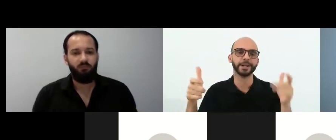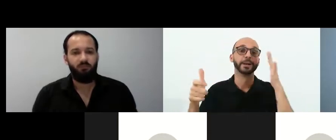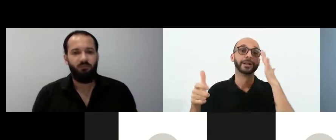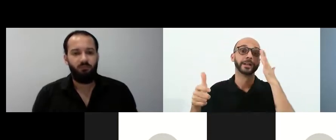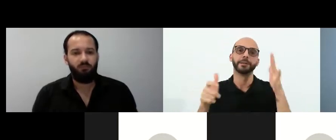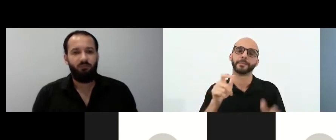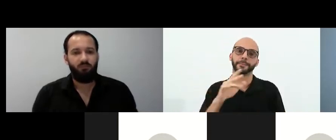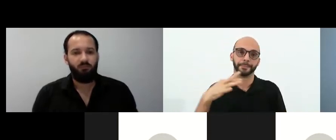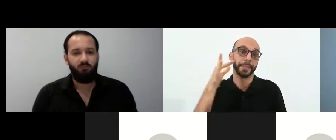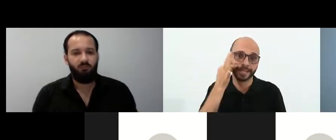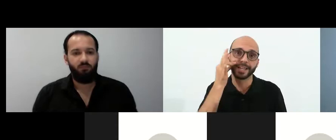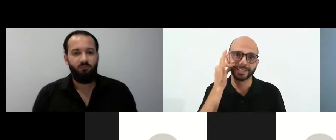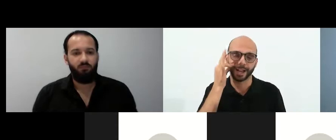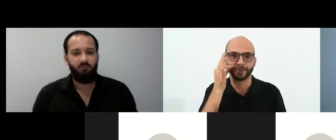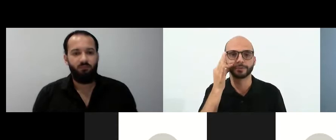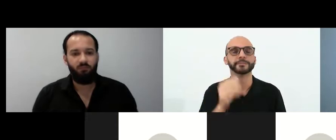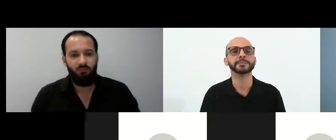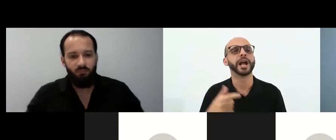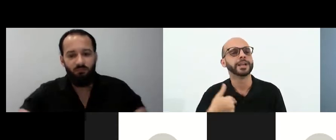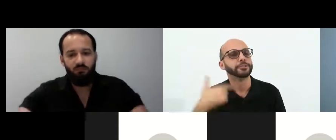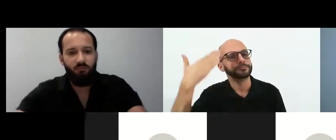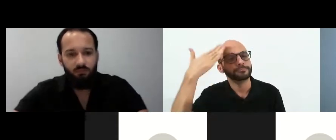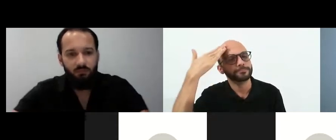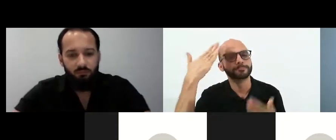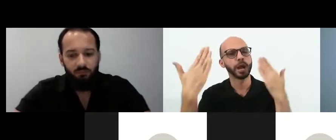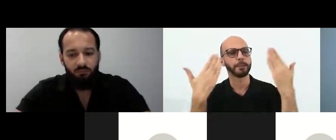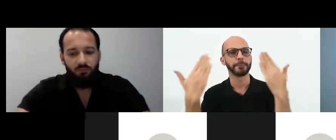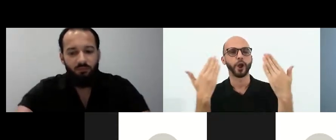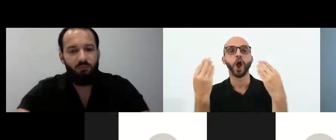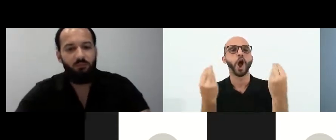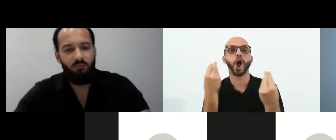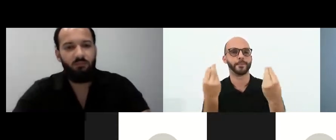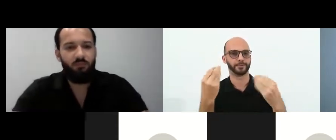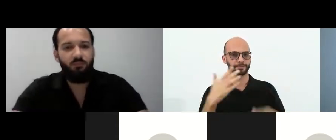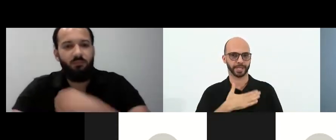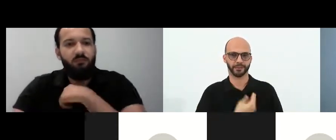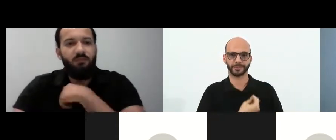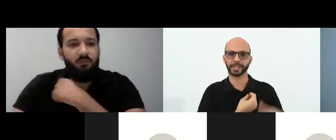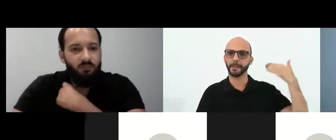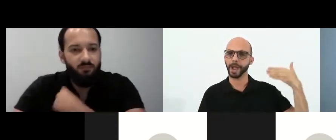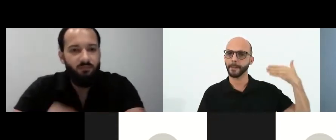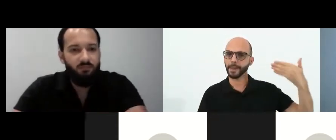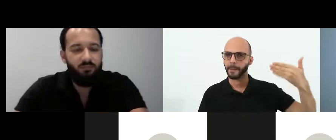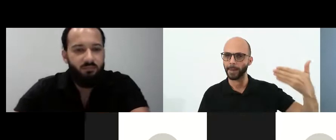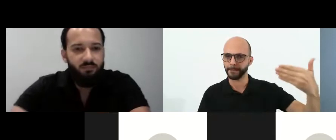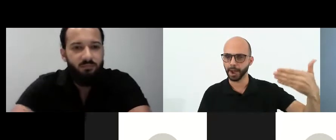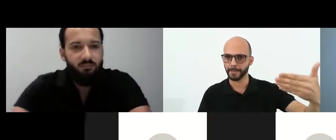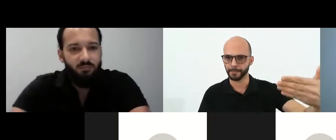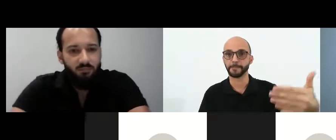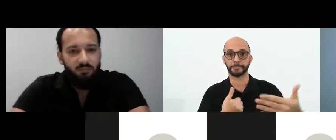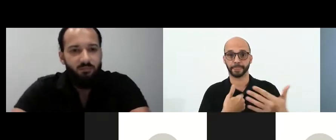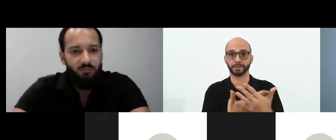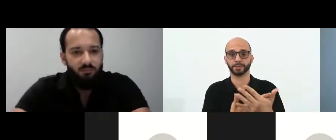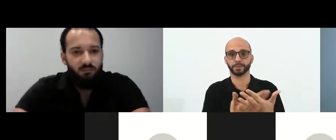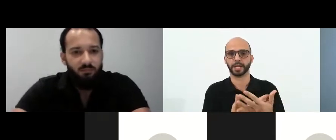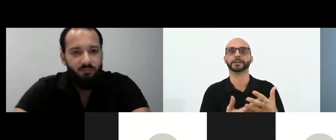a Universidade Federal, então nós trabalhamos presencial. E aí eu fico comparando a minha